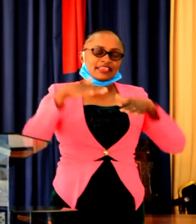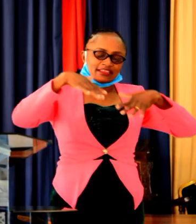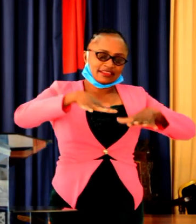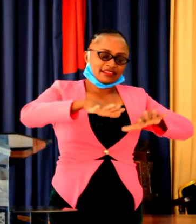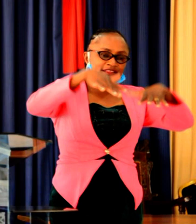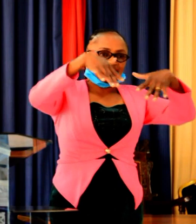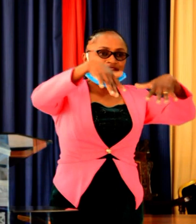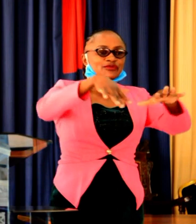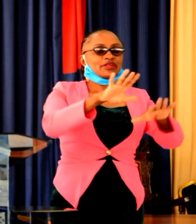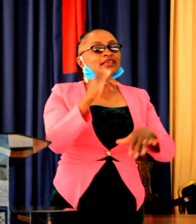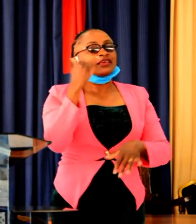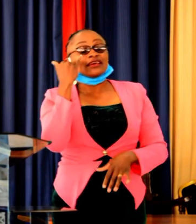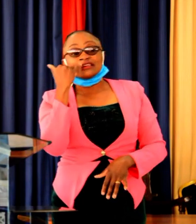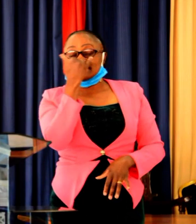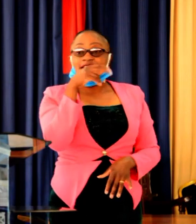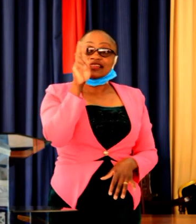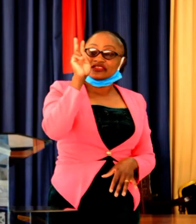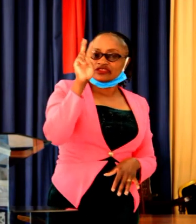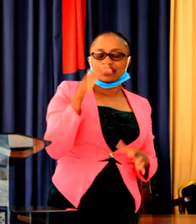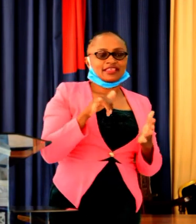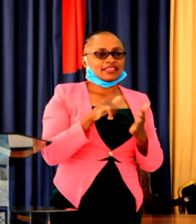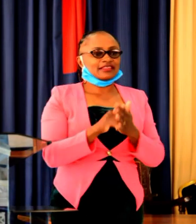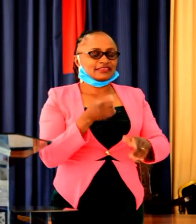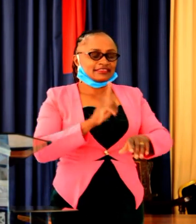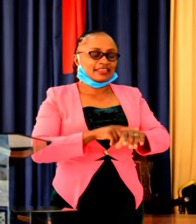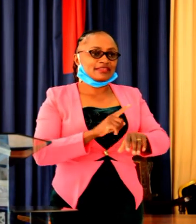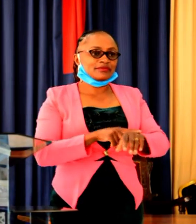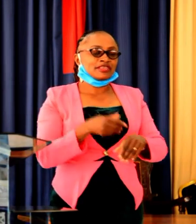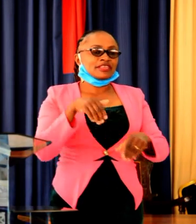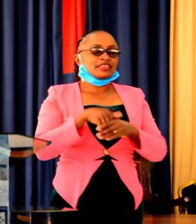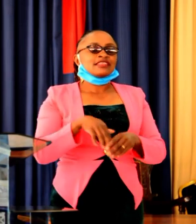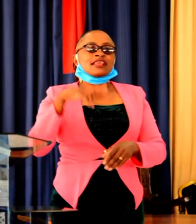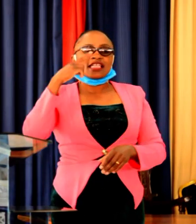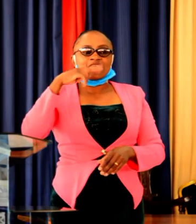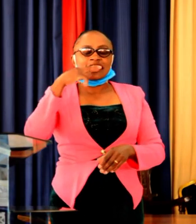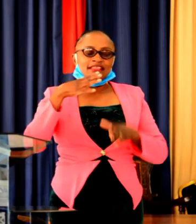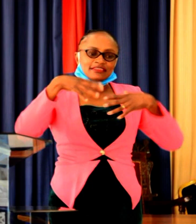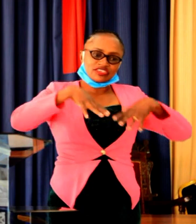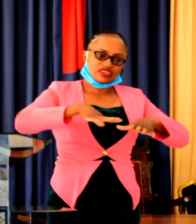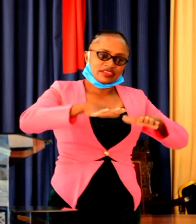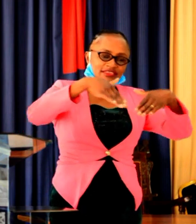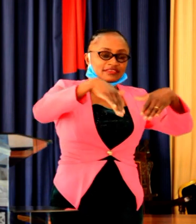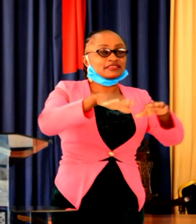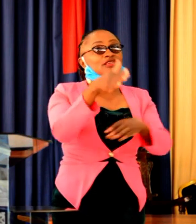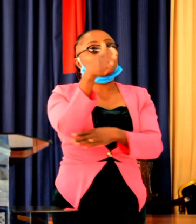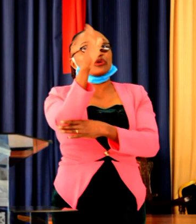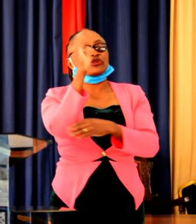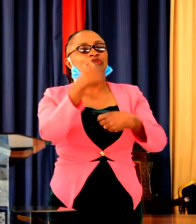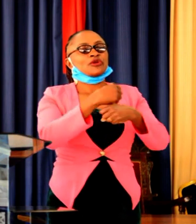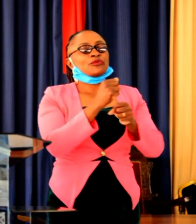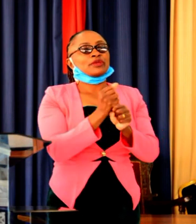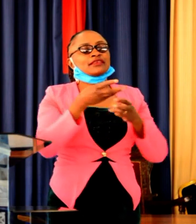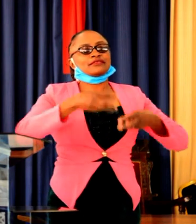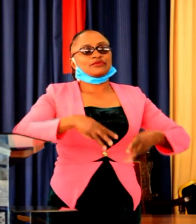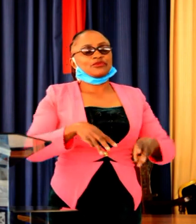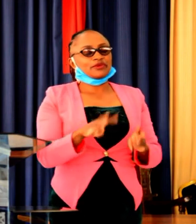wa Israeli walishuhudia hivyo. Walipofika katika bahari ya Shamu, Mungu alifanya njia baharini. Labda